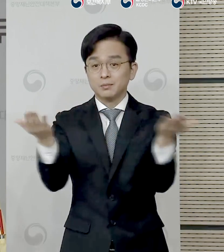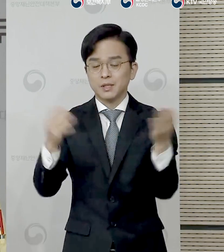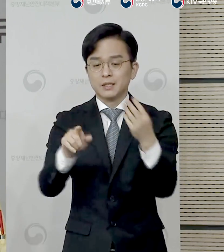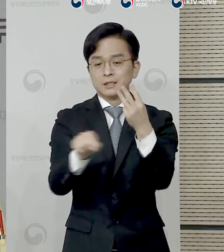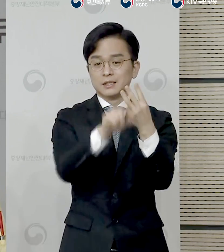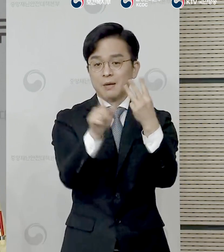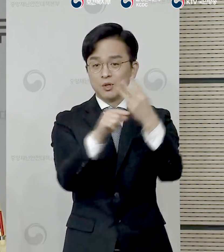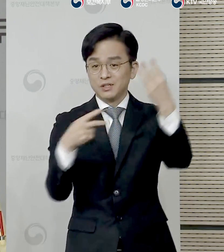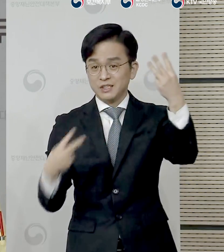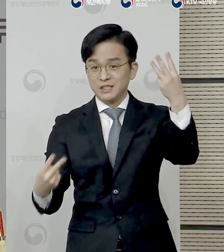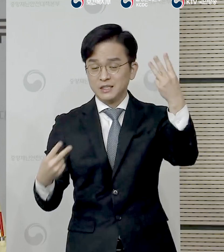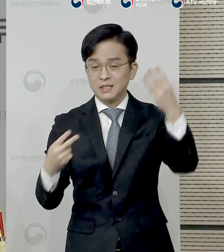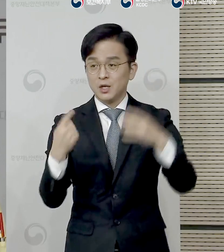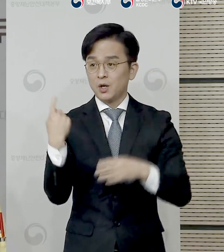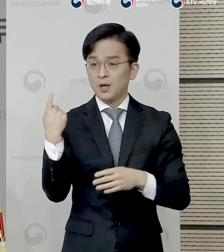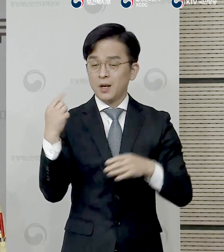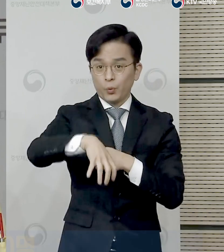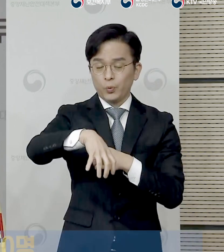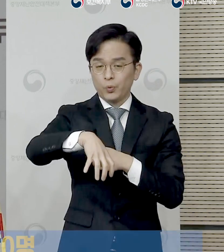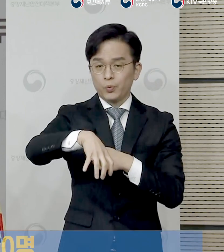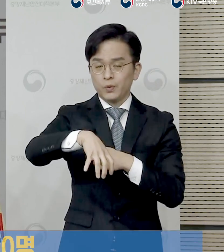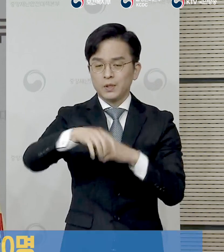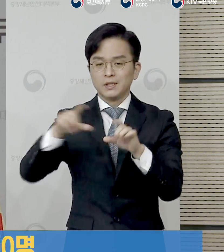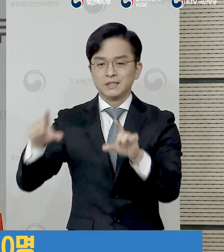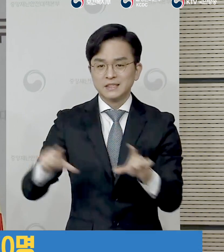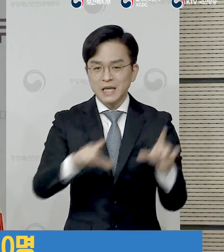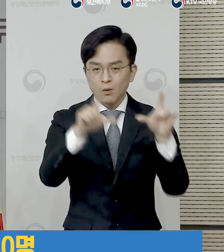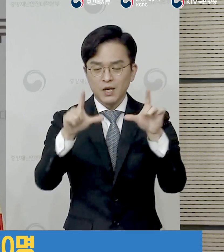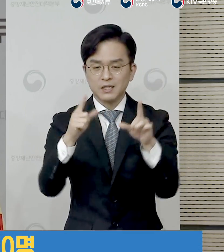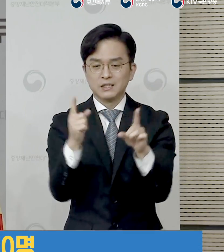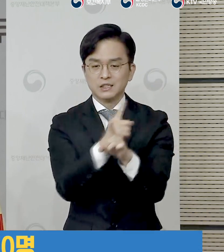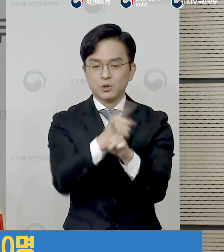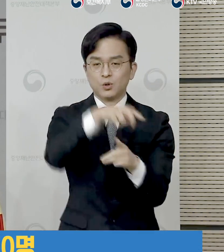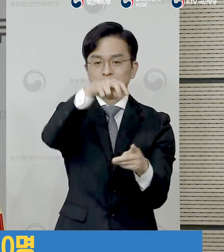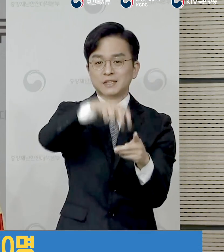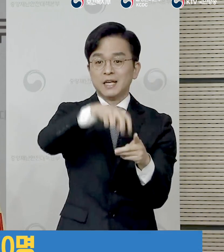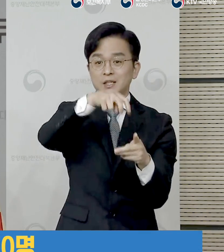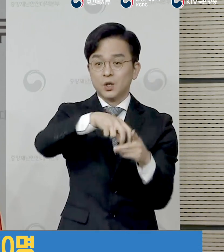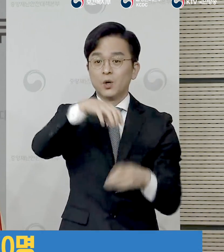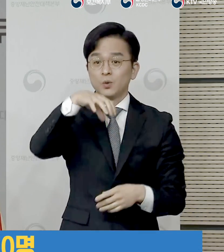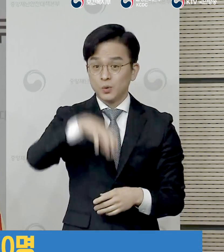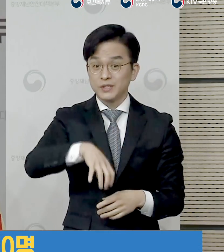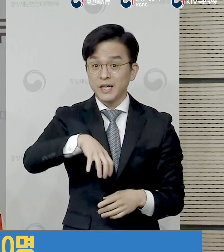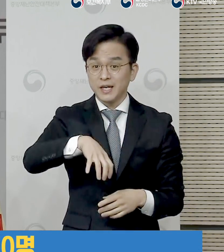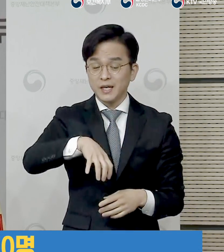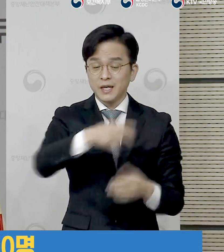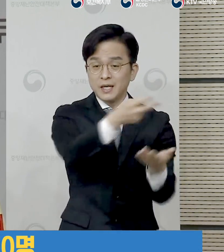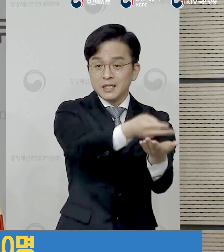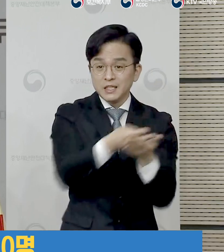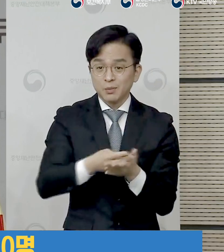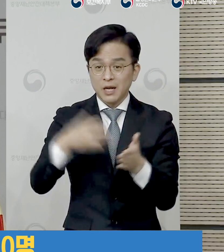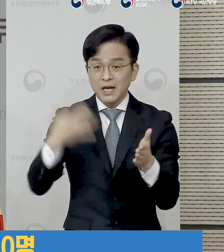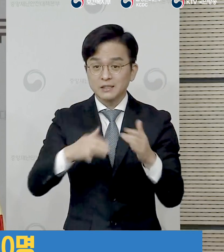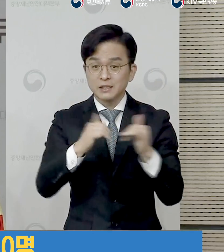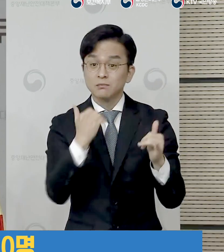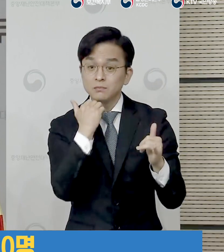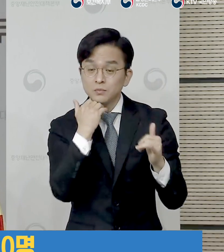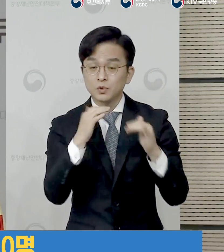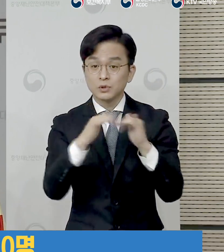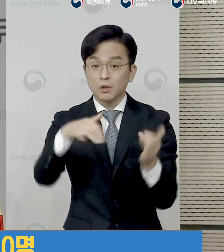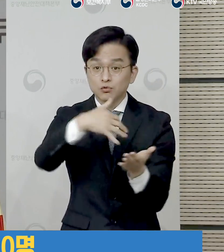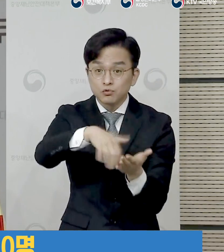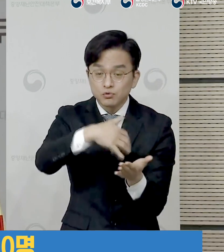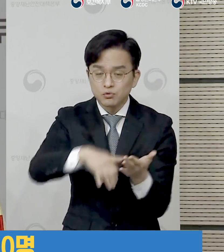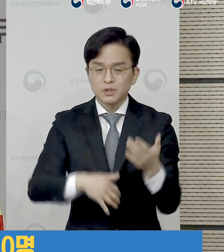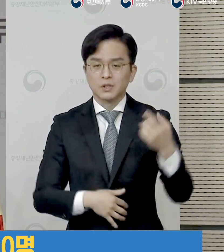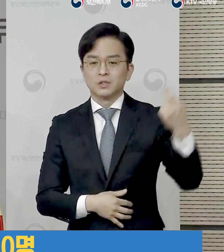3월 2일 0시 기준으로 대구시에서 병원 입원 또는 생활치료센터에 들어가지 못하고 대기 중인 확진 환자는